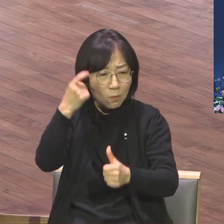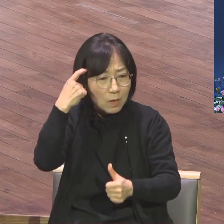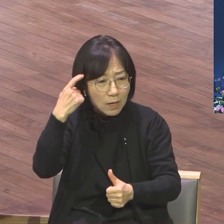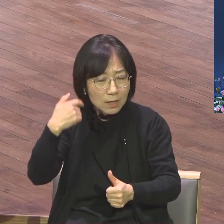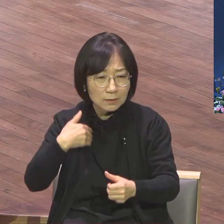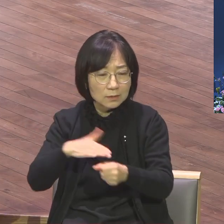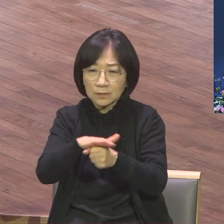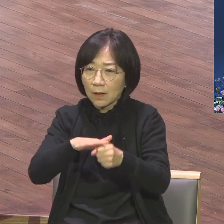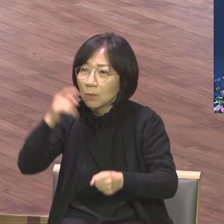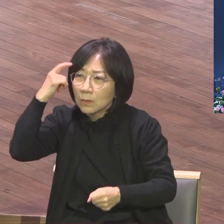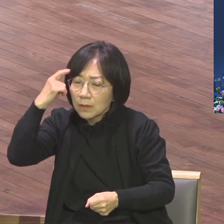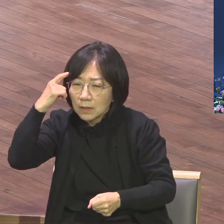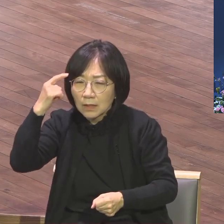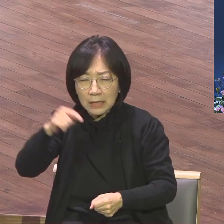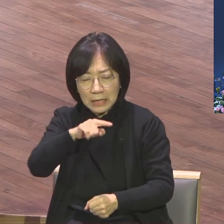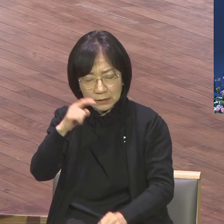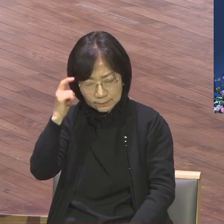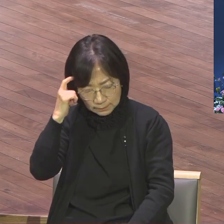나를 사랑했냐.